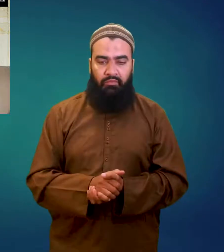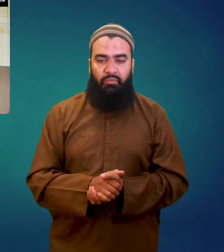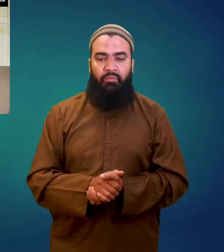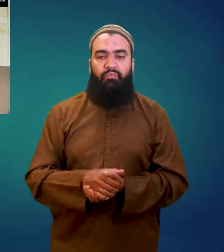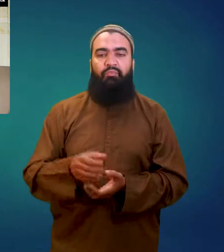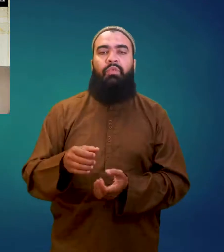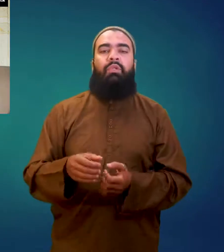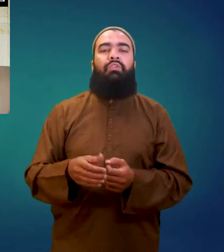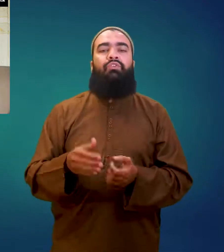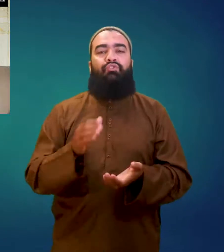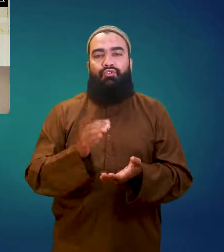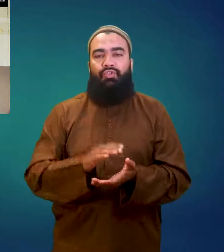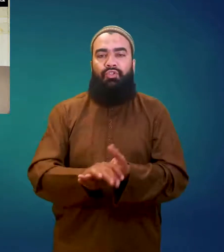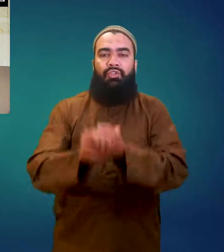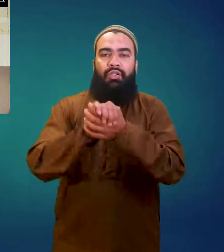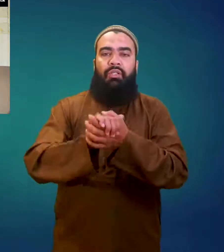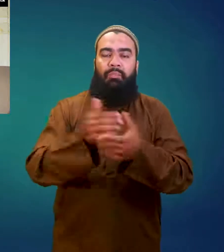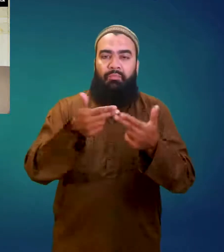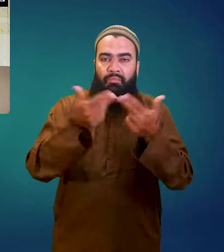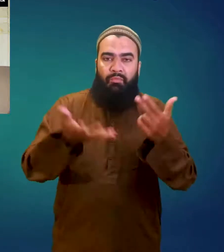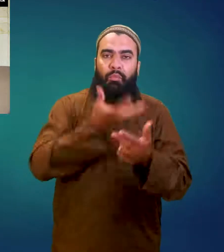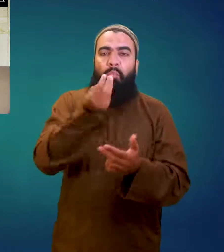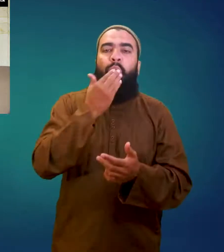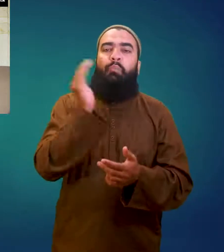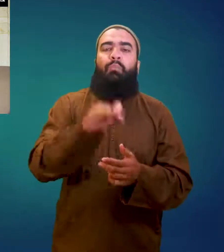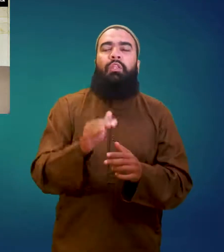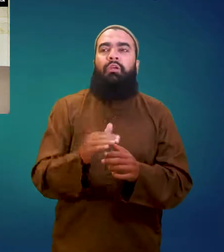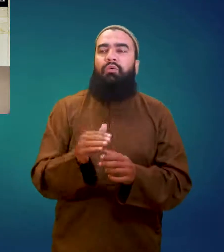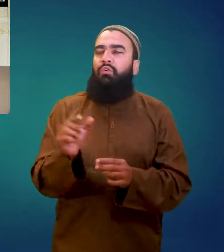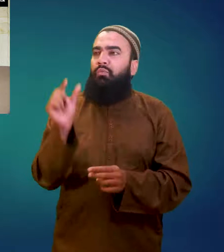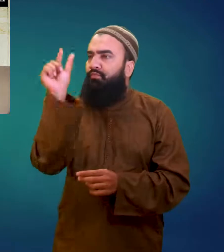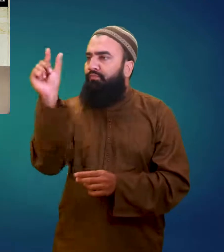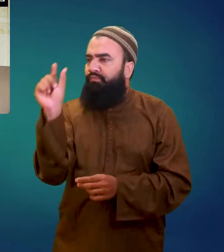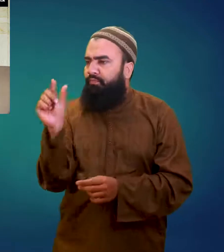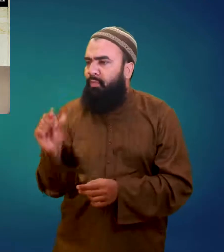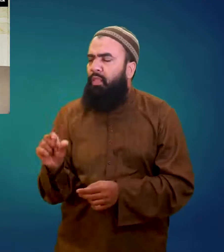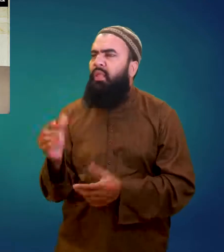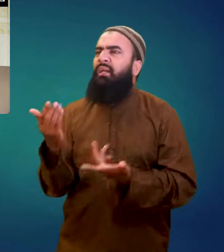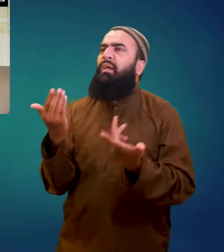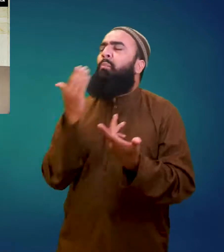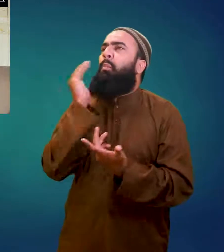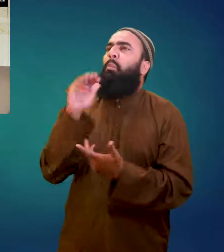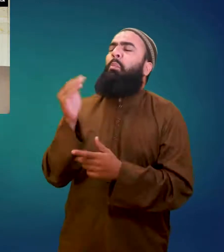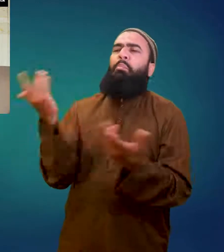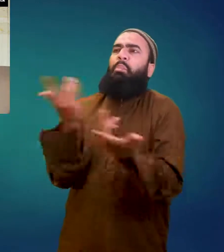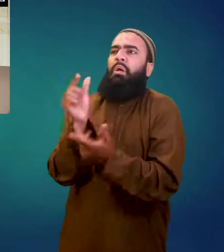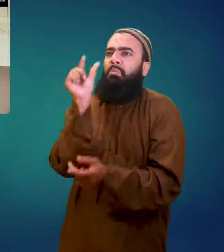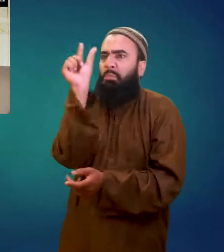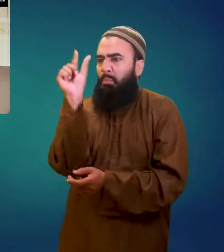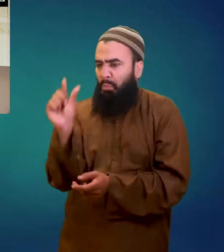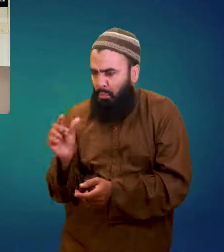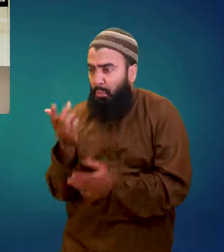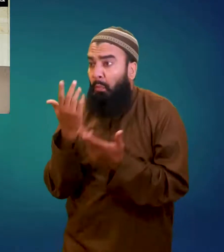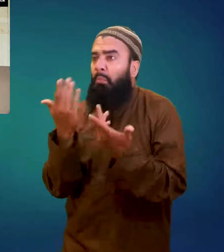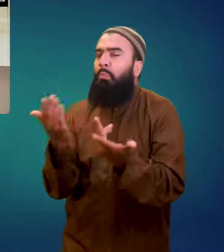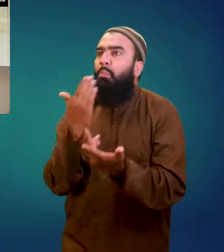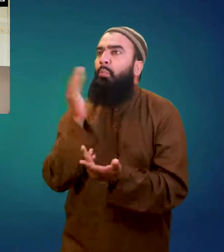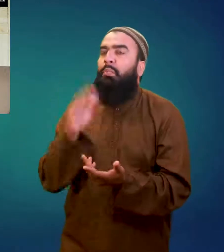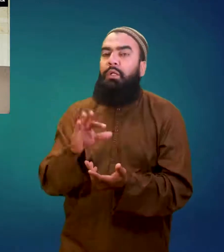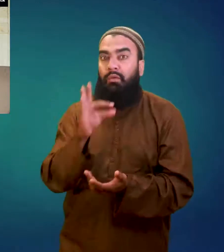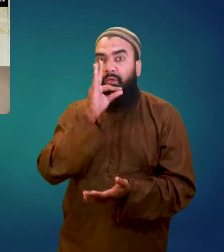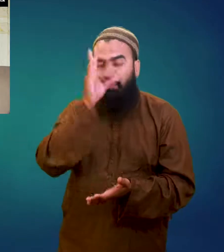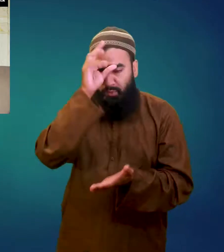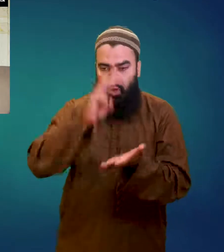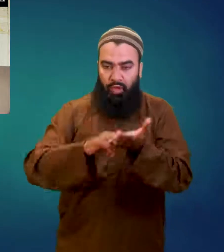گیا۔ اشراط کے معنی علامات کے ہیں۔ علامات قیامت کی ابتدا تو آپ صلی اللہ علیہ